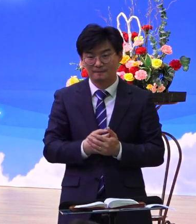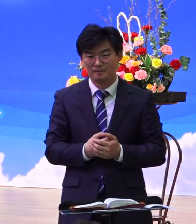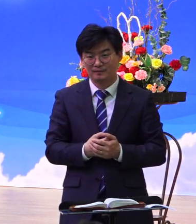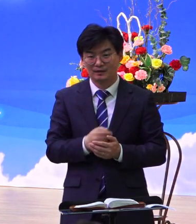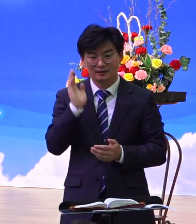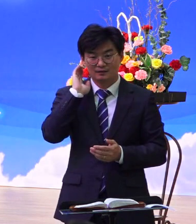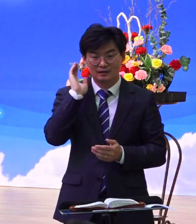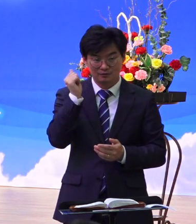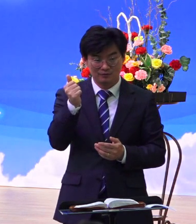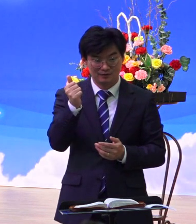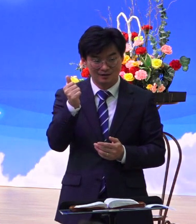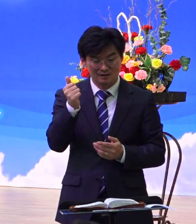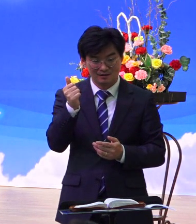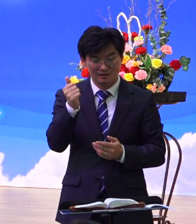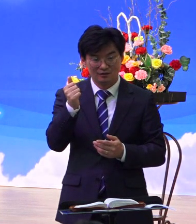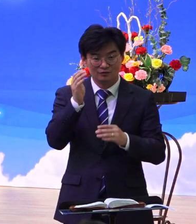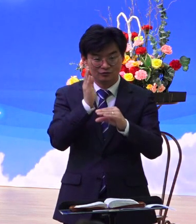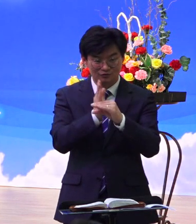제가 누구 이야기하고 있습니까?